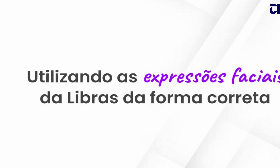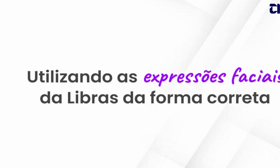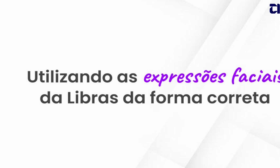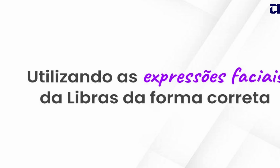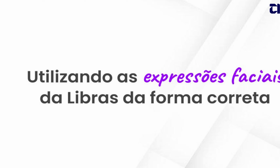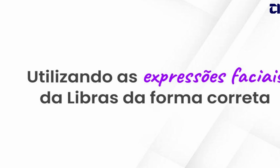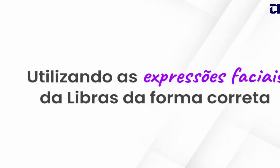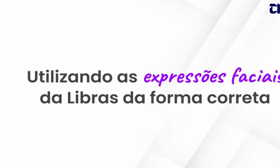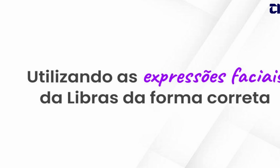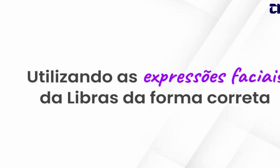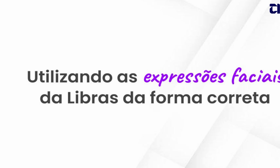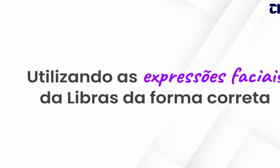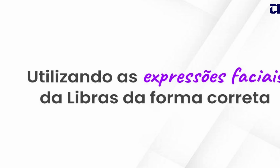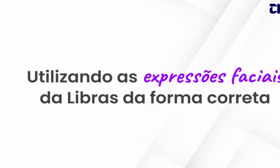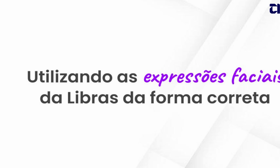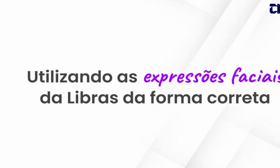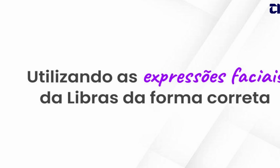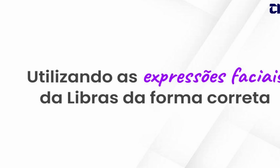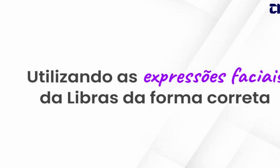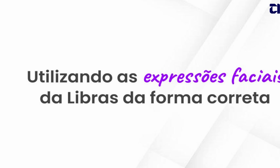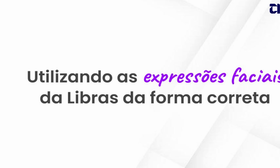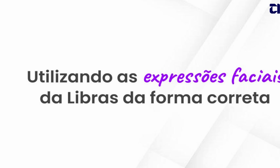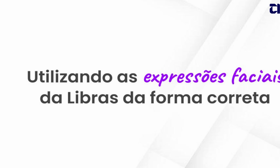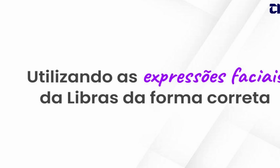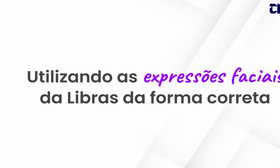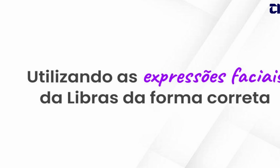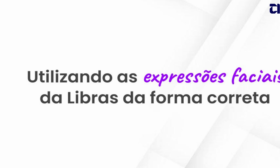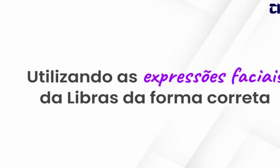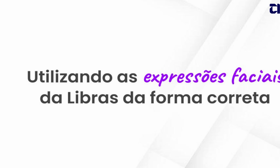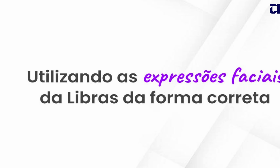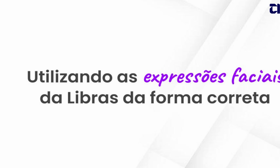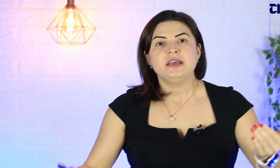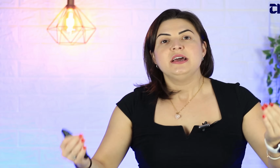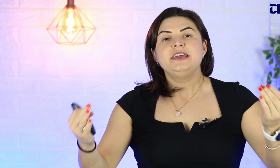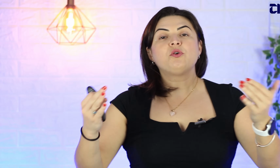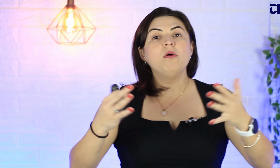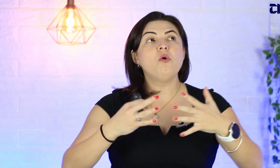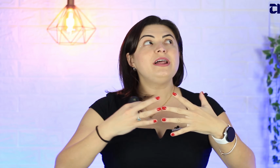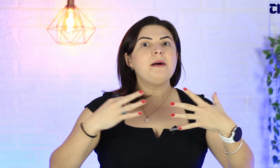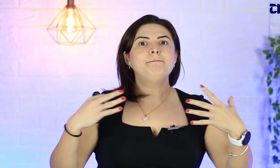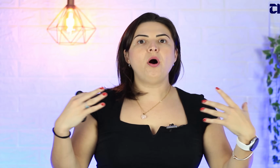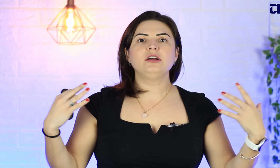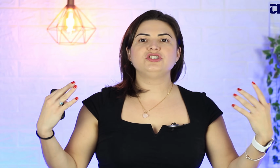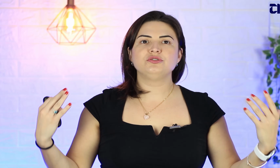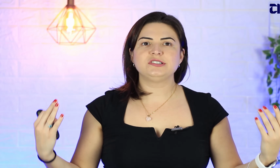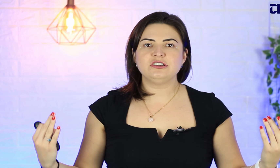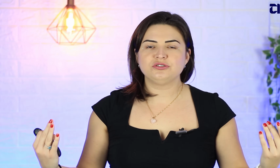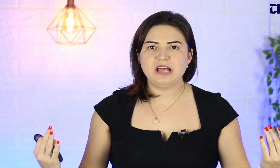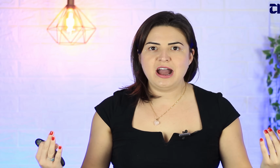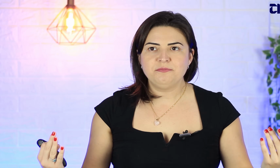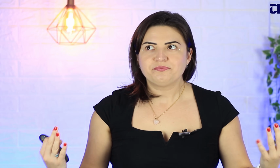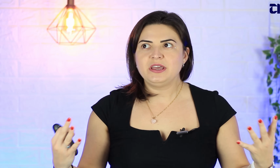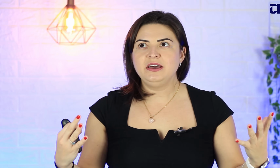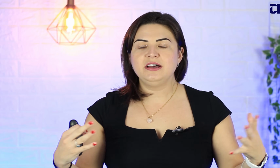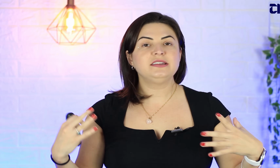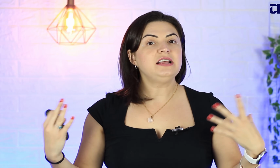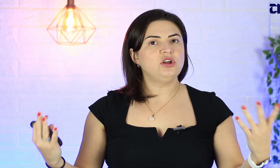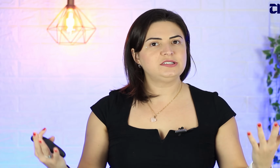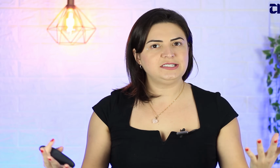importância da expressão facial na Libras? E como ela pode nos ajudar na nossa